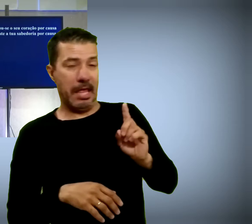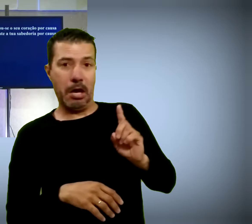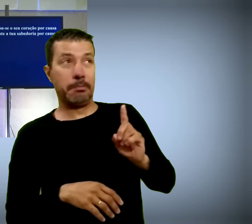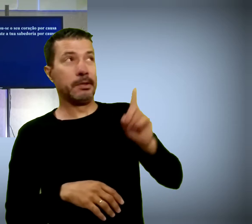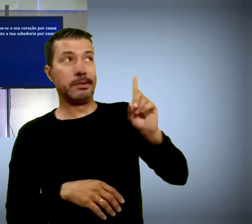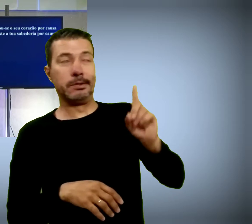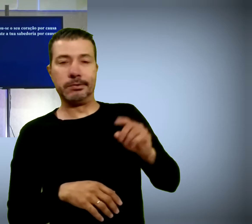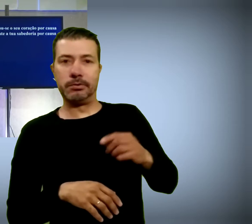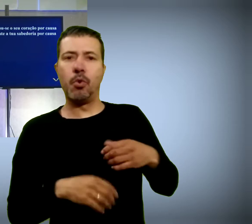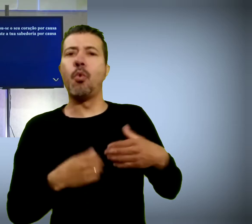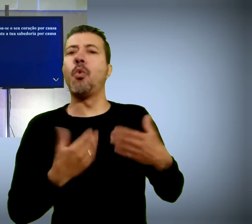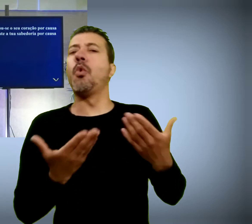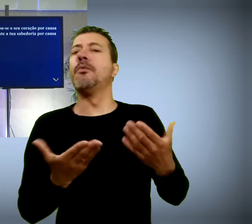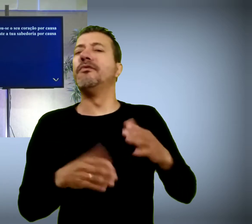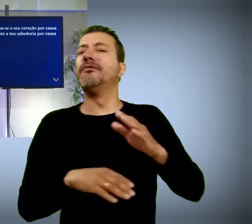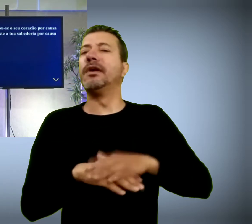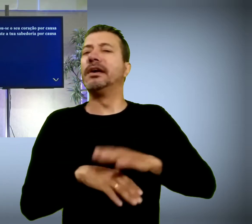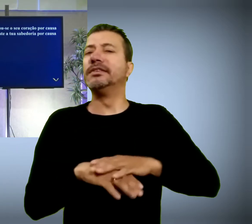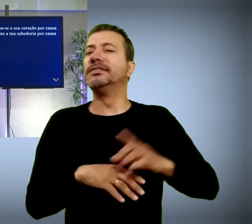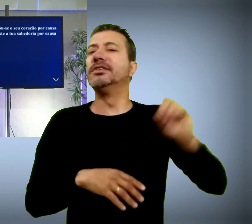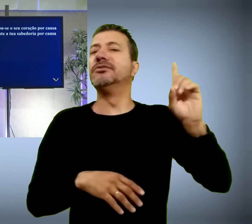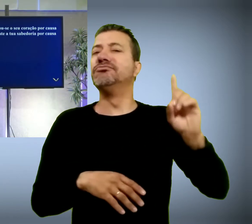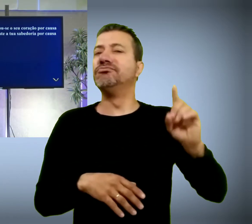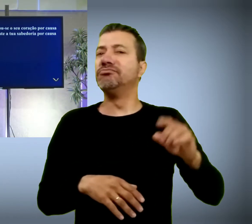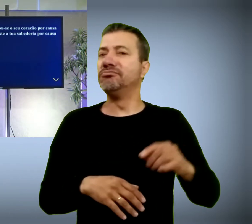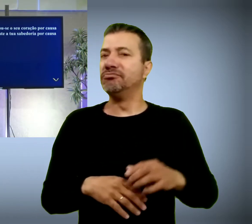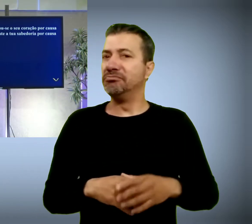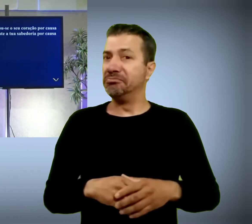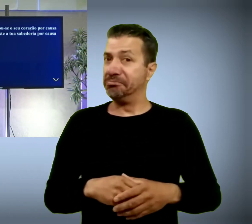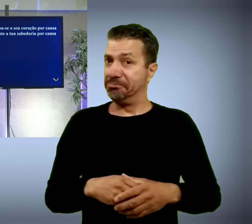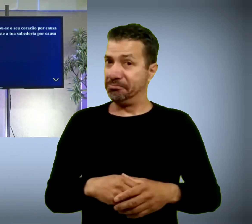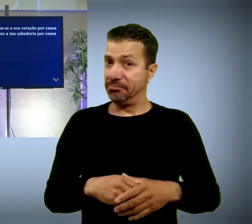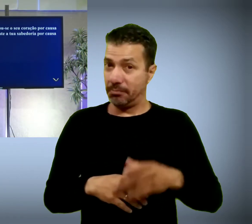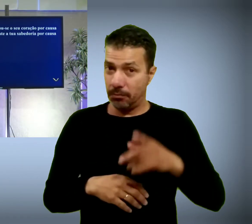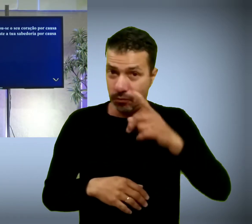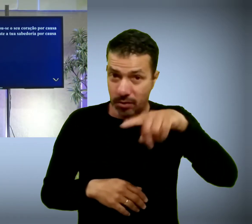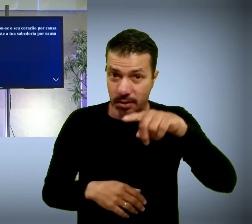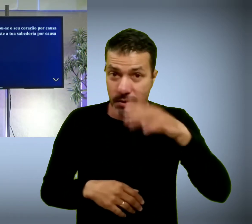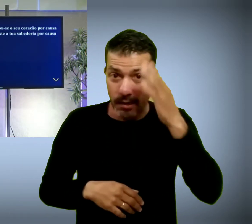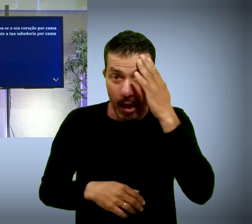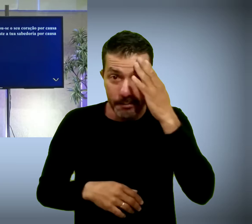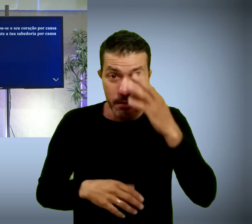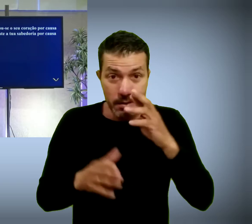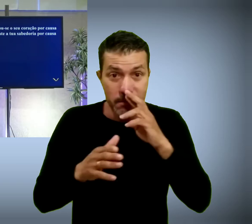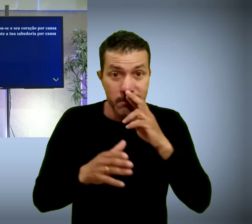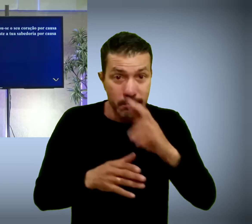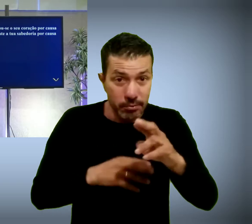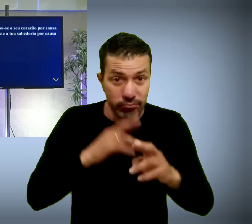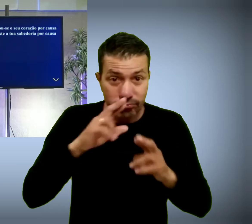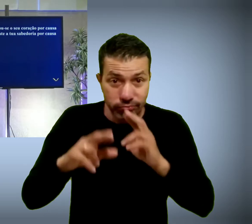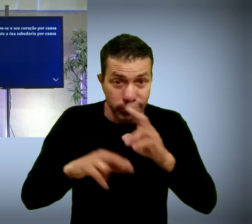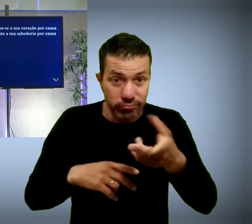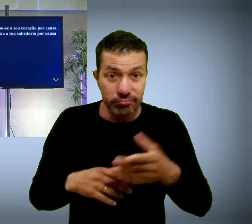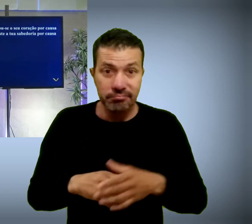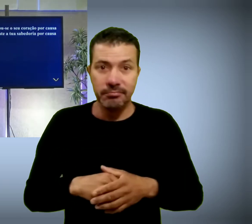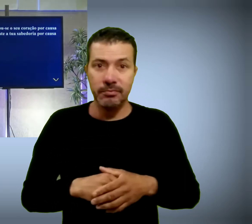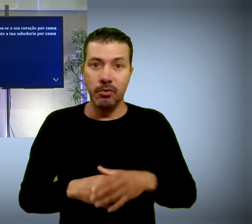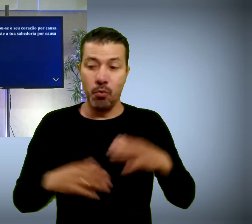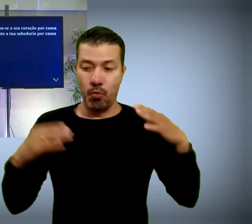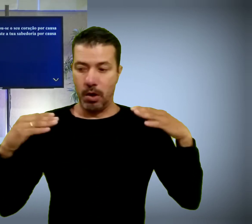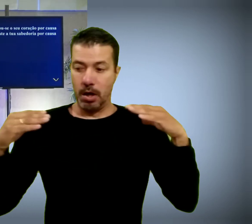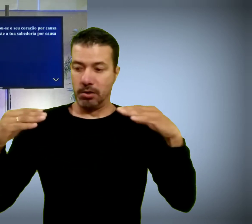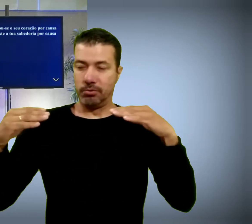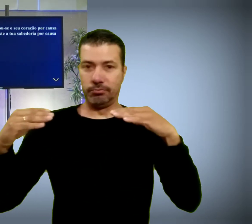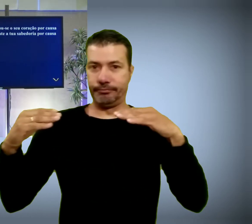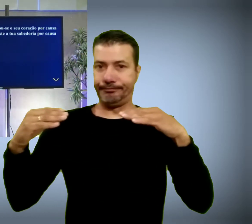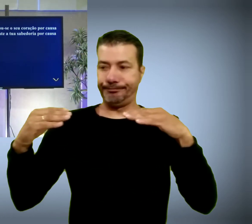Deus, como será que ele vai reagir? Vocês sabem me responder? Evidentemente, os outros anjos disseram que não.